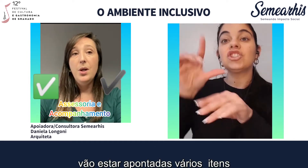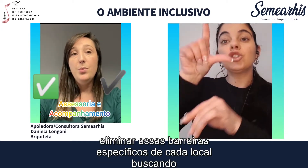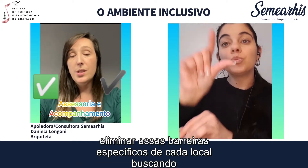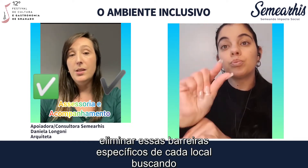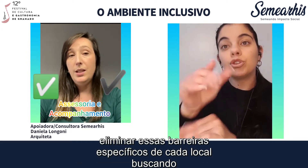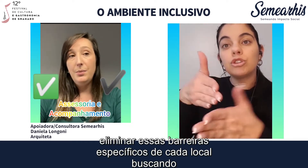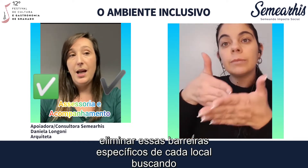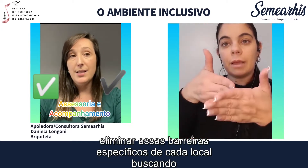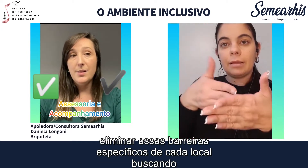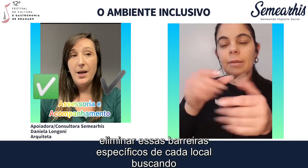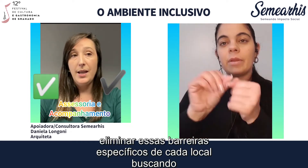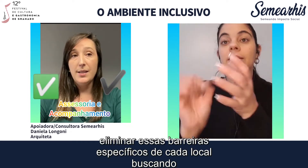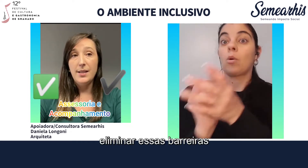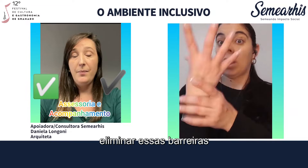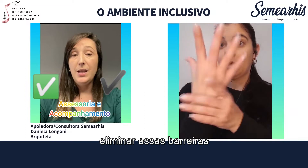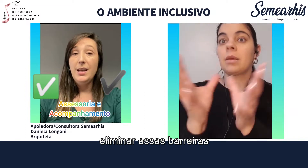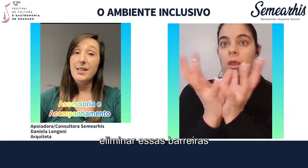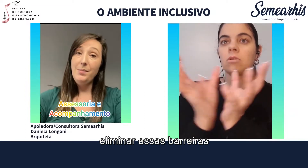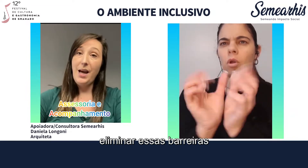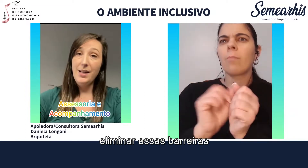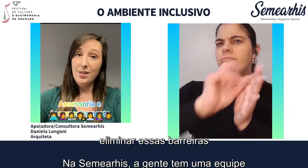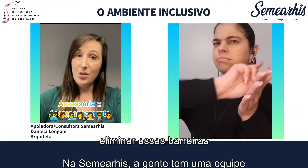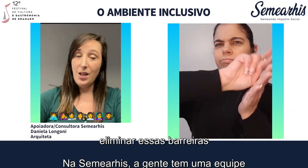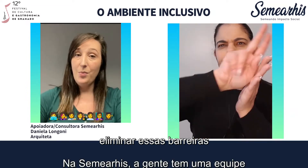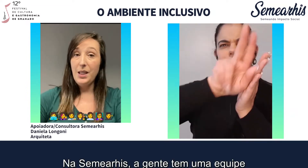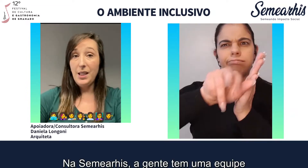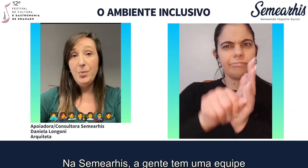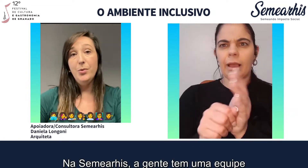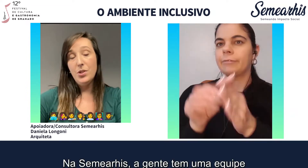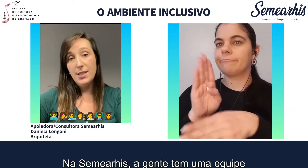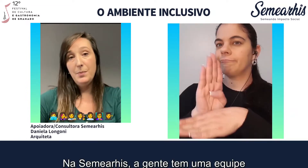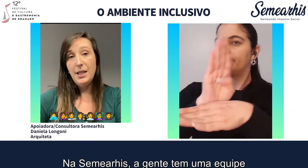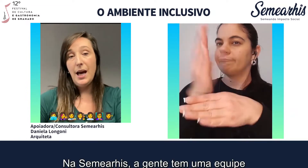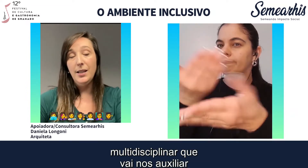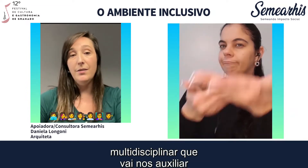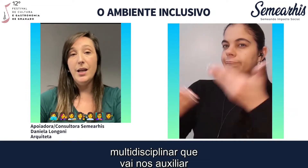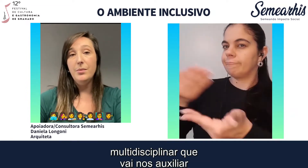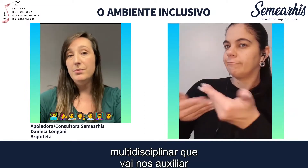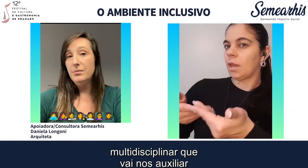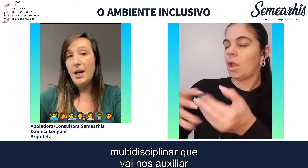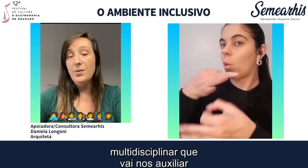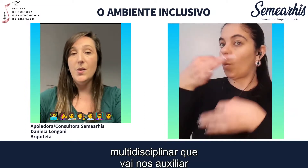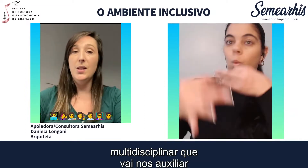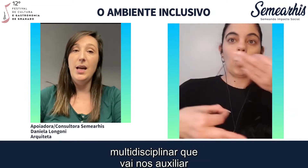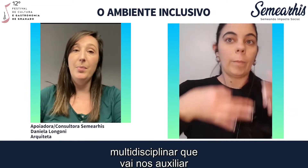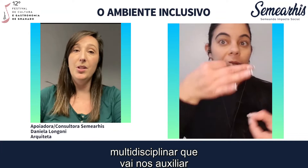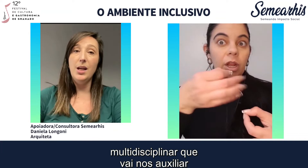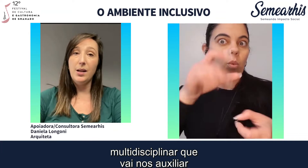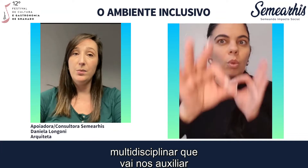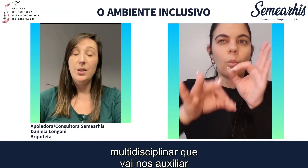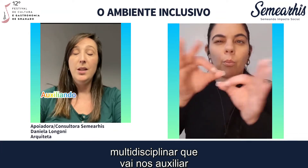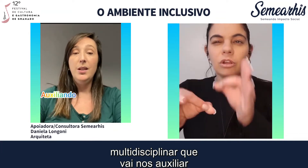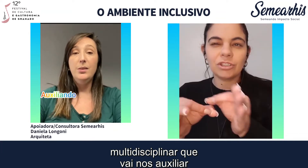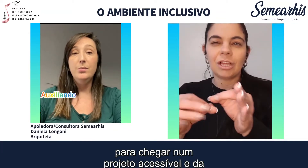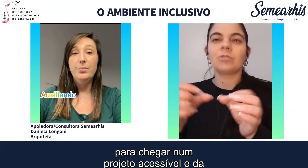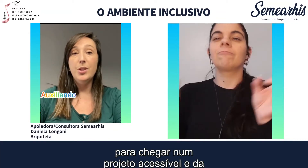local, buscando eliminar essas barreiras, né? Na Semeares, a gente tem uma equipe multidisciplinar que vai, né, nos auxiliar para chegar